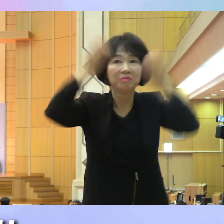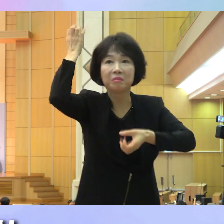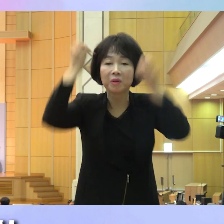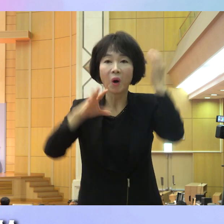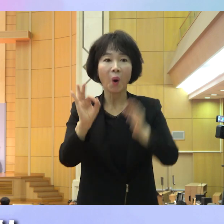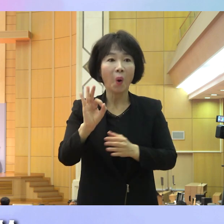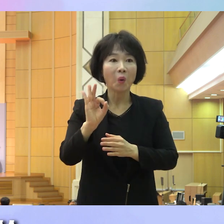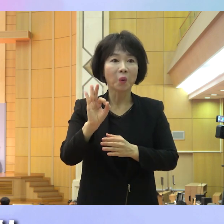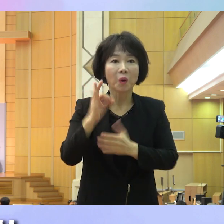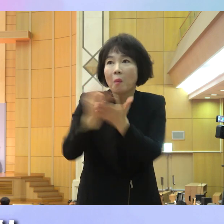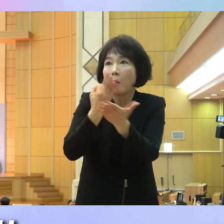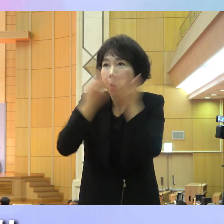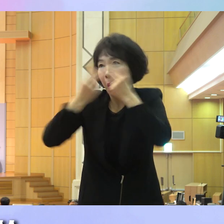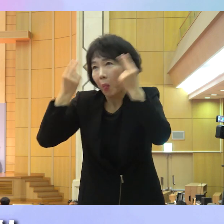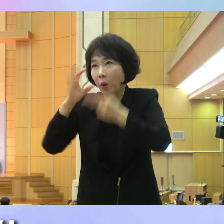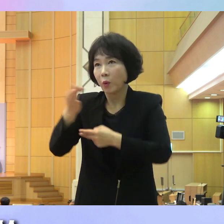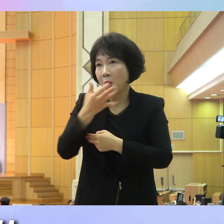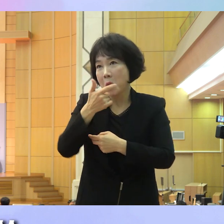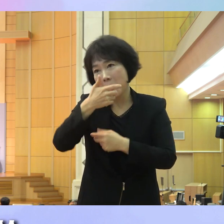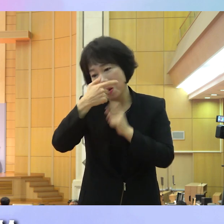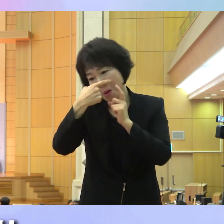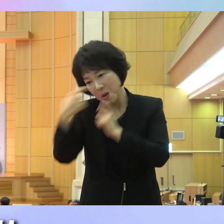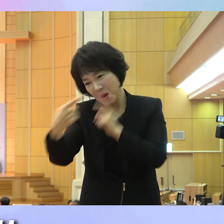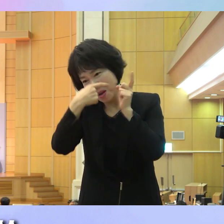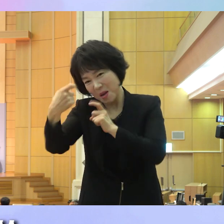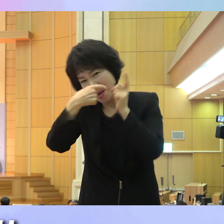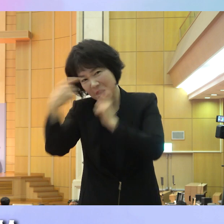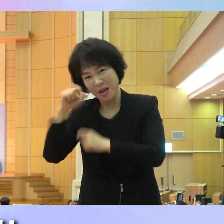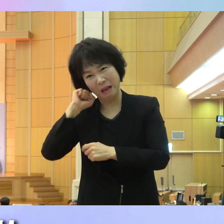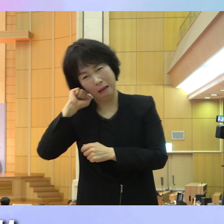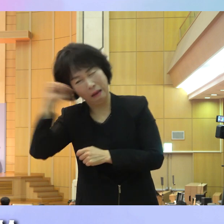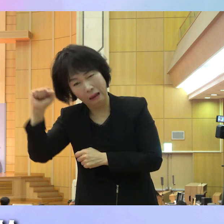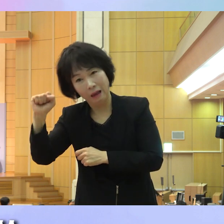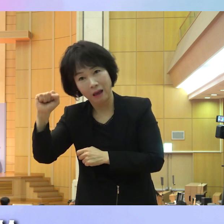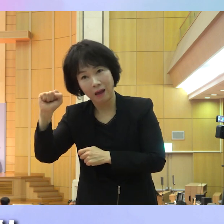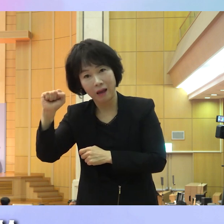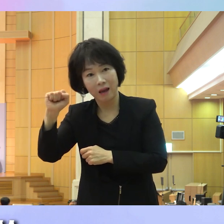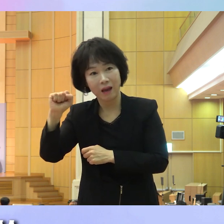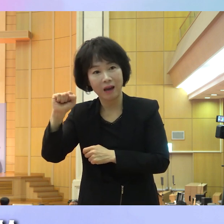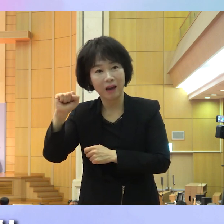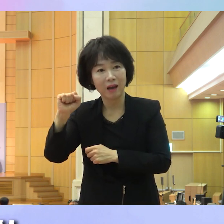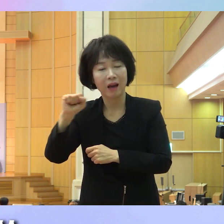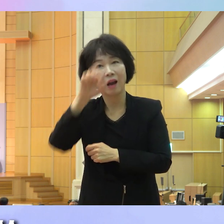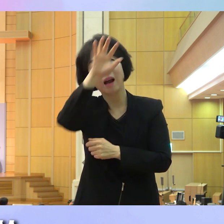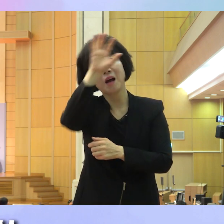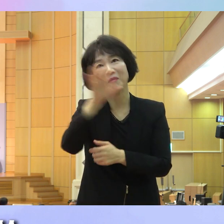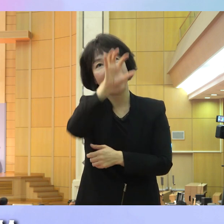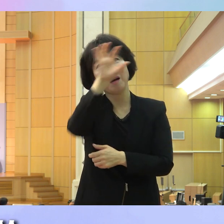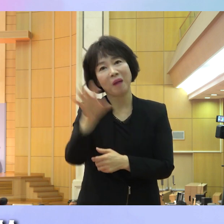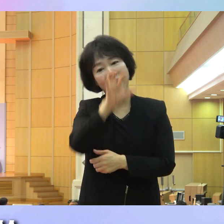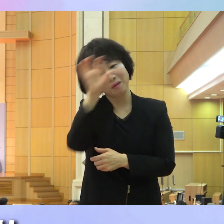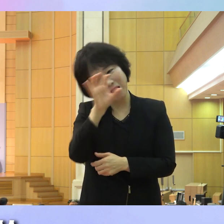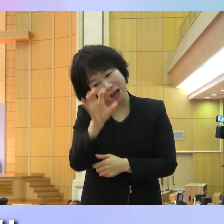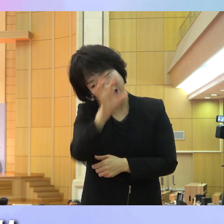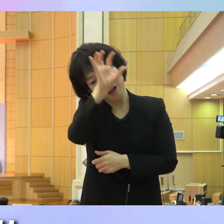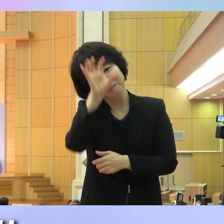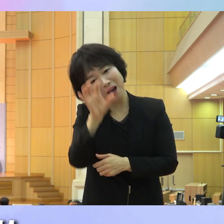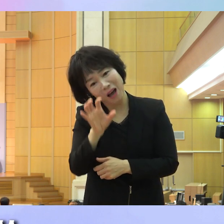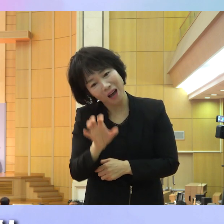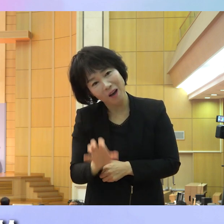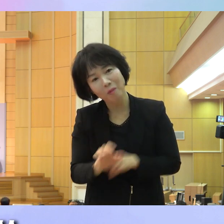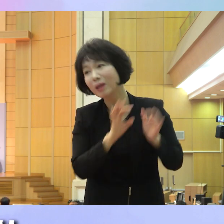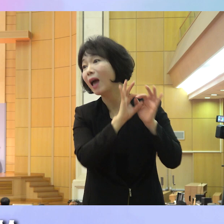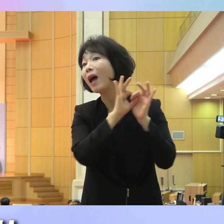사는데 붙잡혀가지고 이리 끌려다니고 저리 끌려다니고, 그러다가 똑같이 그 길을